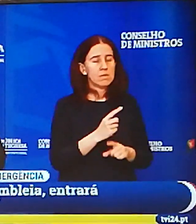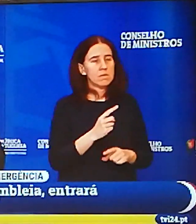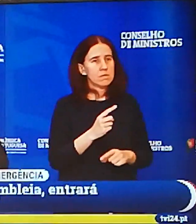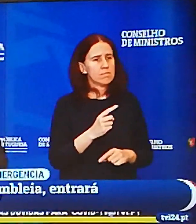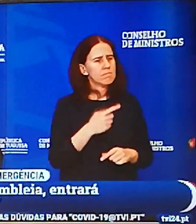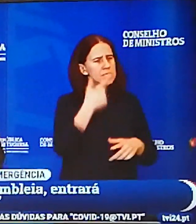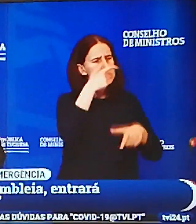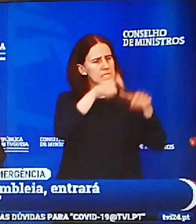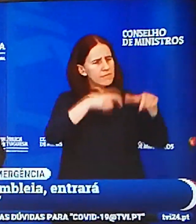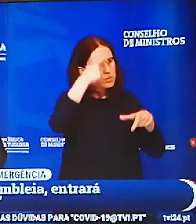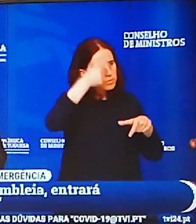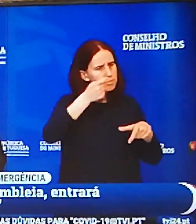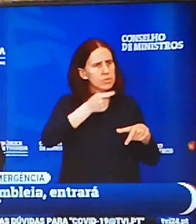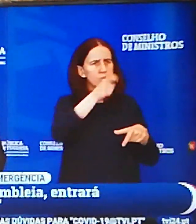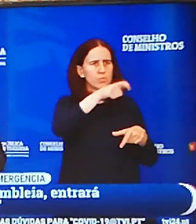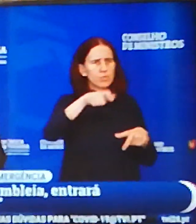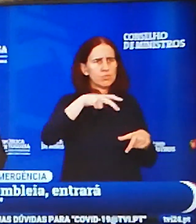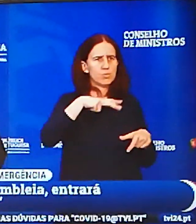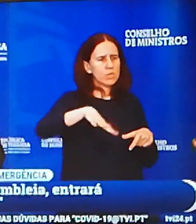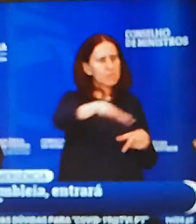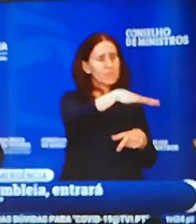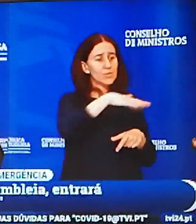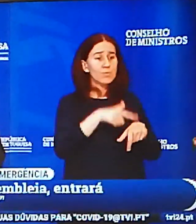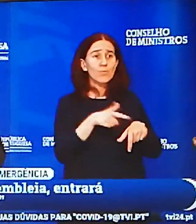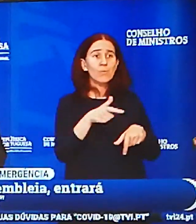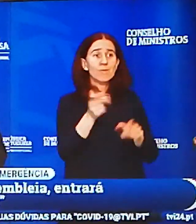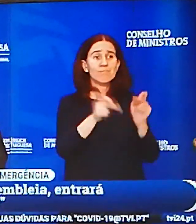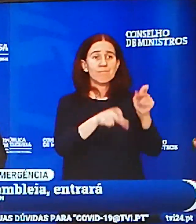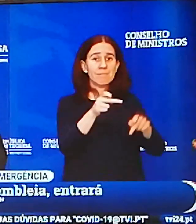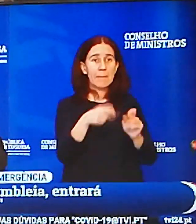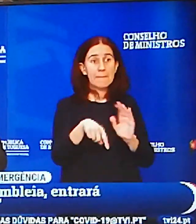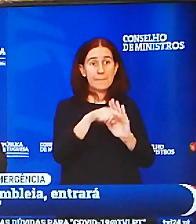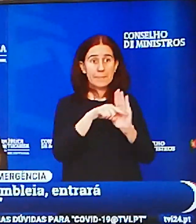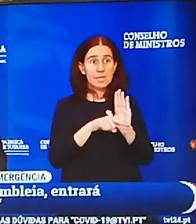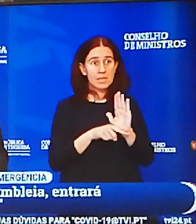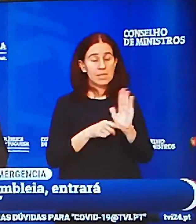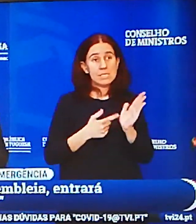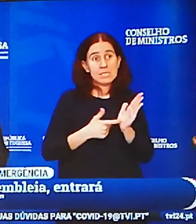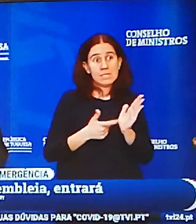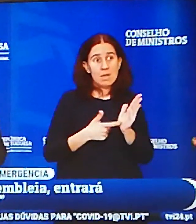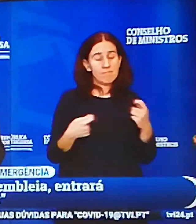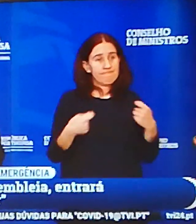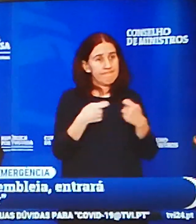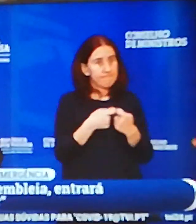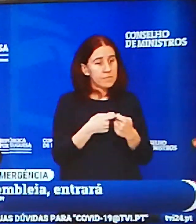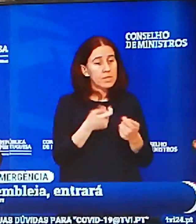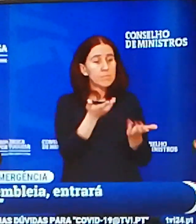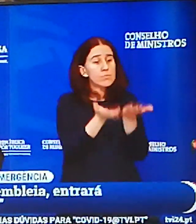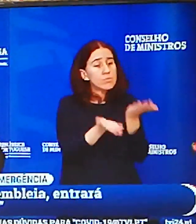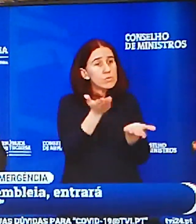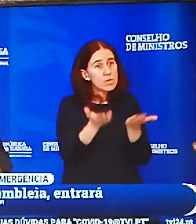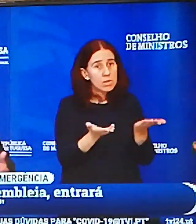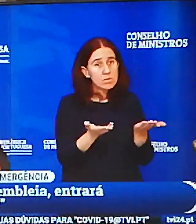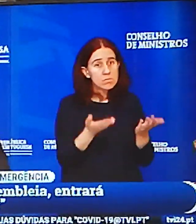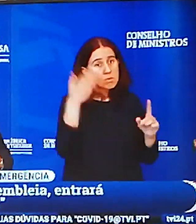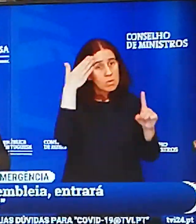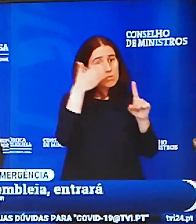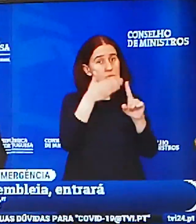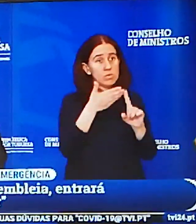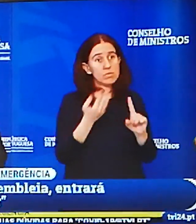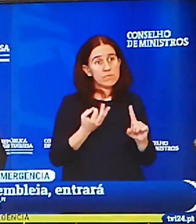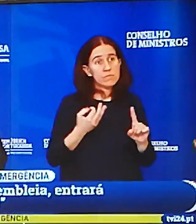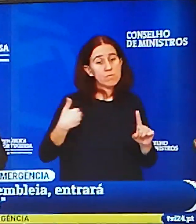enorme civismo dos portugueses e adotando em cada momento as medidas que são necessárias, adequadas e proporcionais ao objetivo que